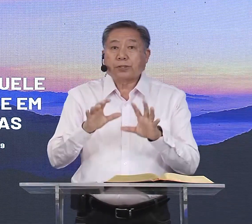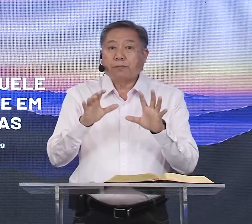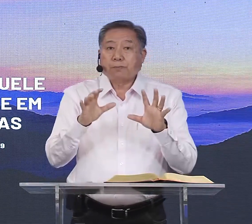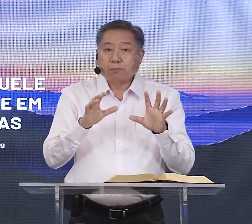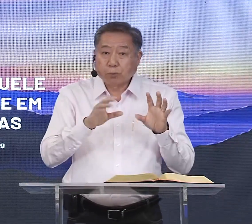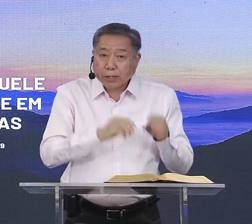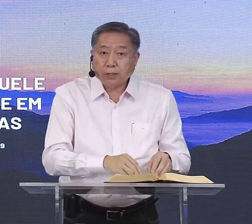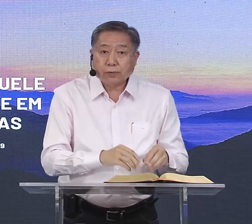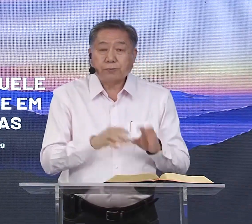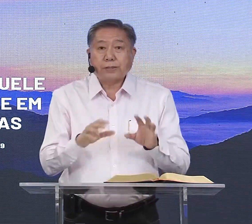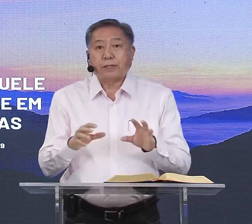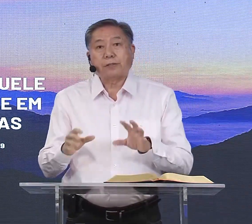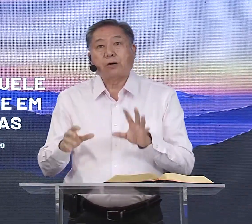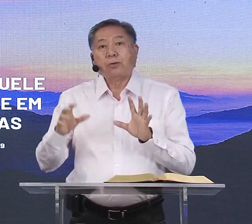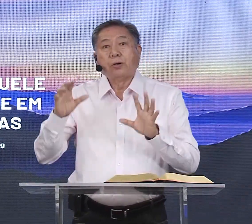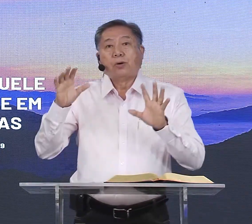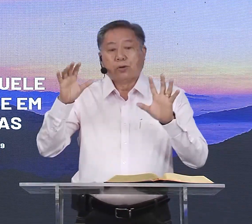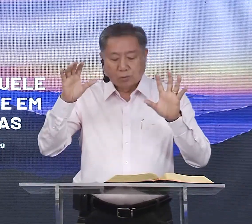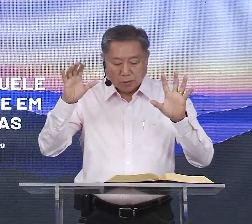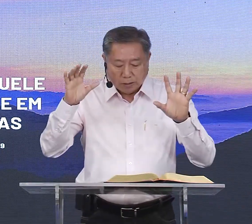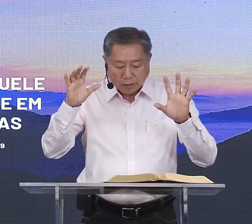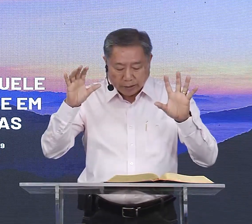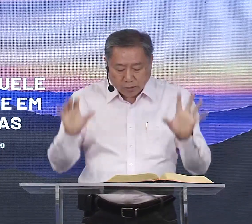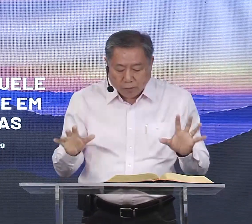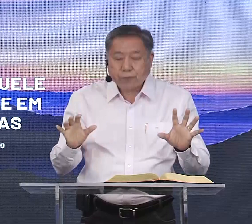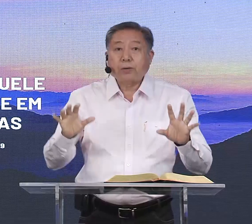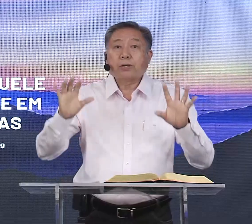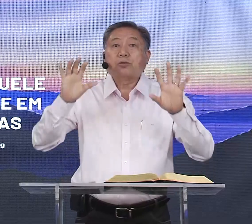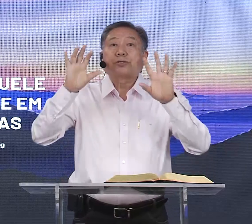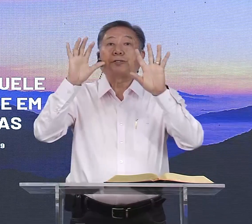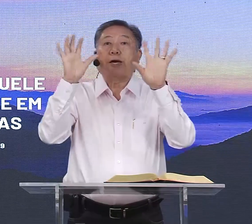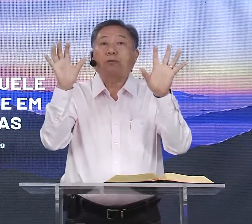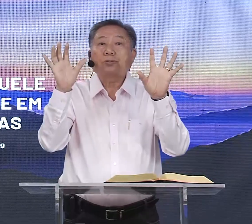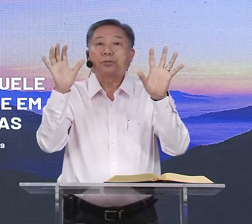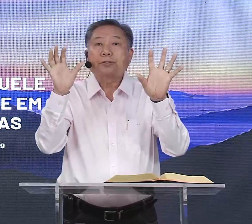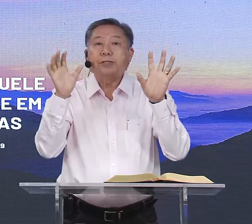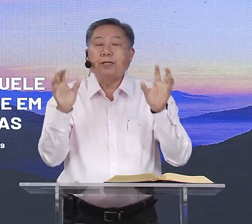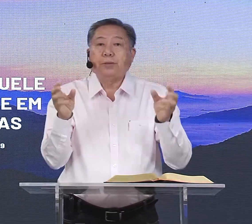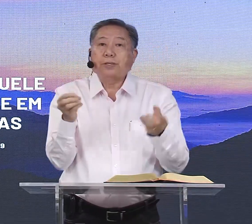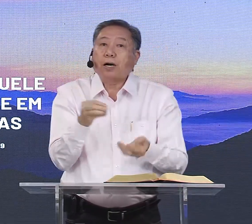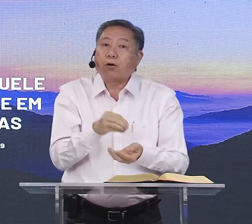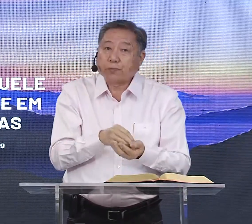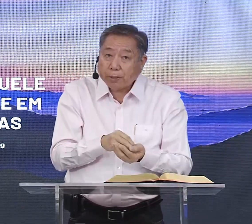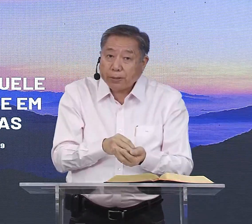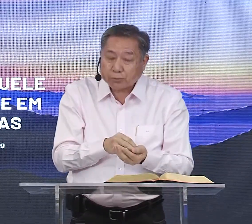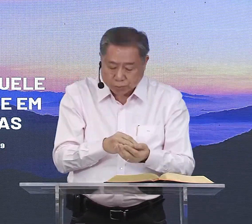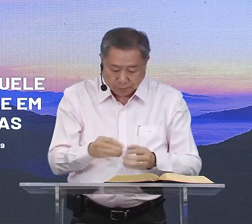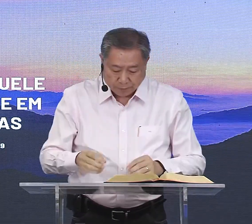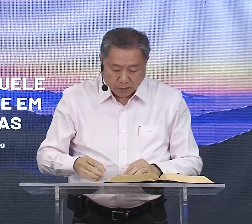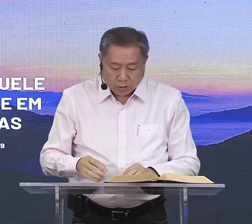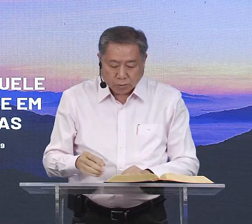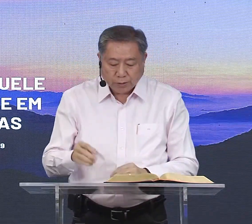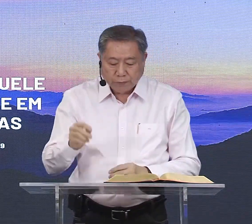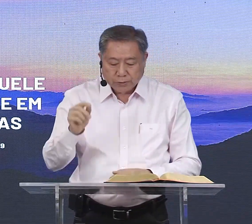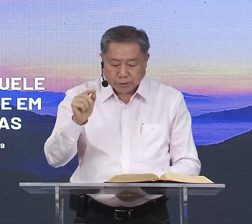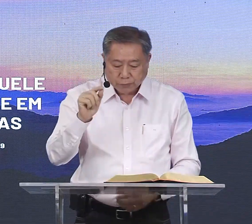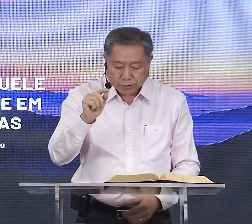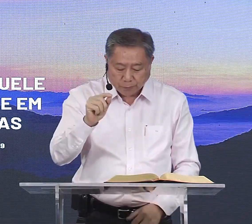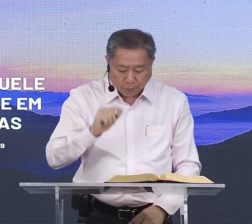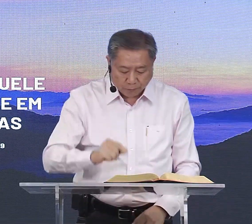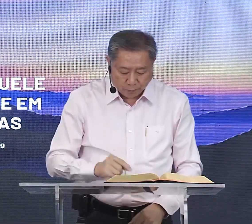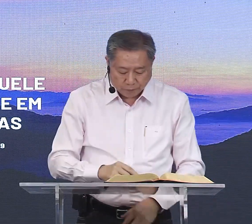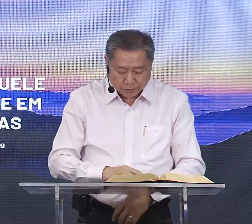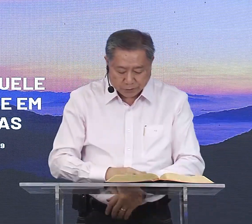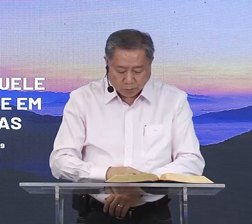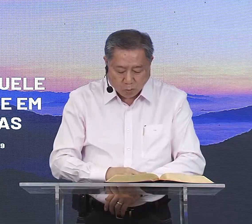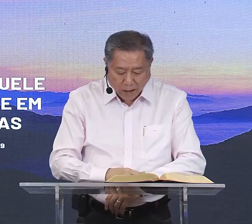então por aqui você vai dizer, então, aqui confirma que os céus se limita ao firmamento. Todavia, se você